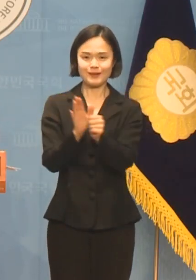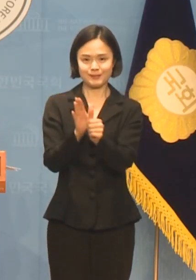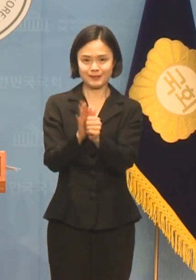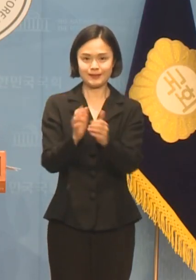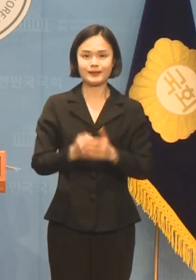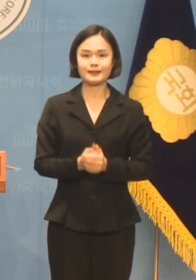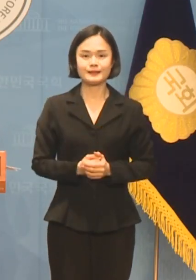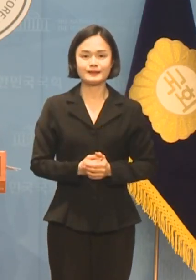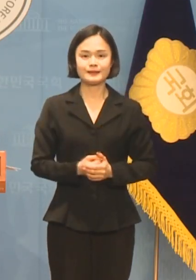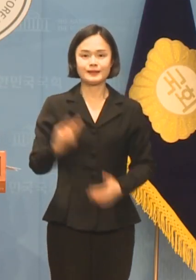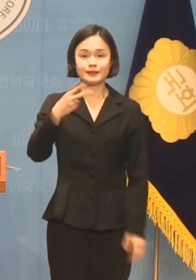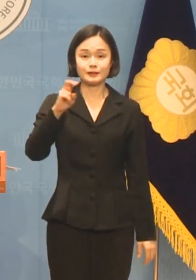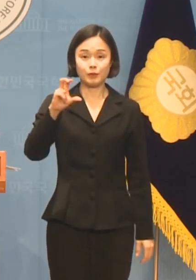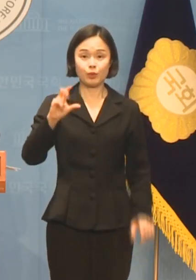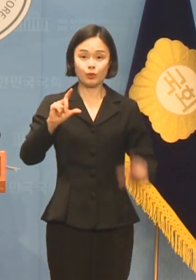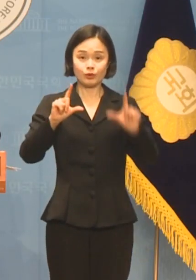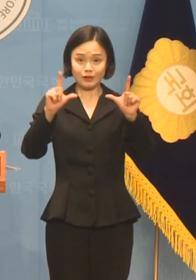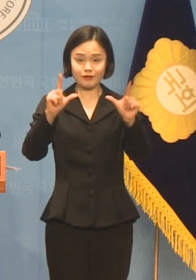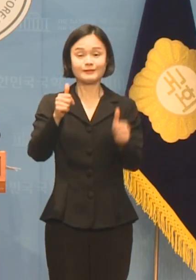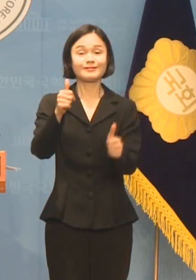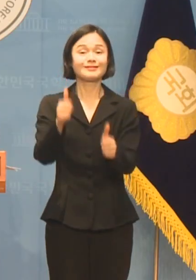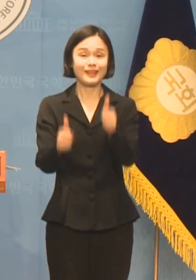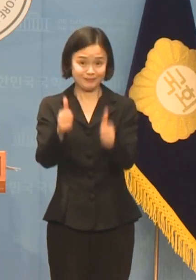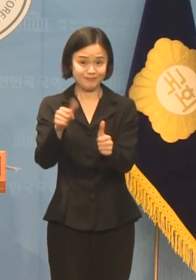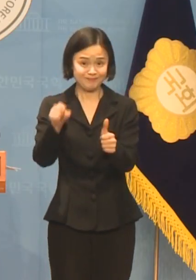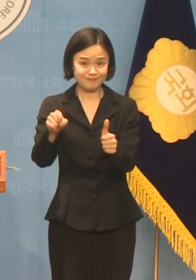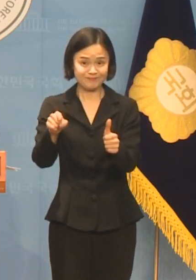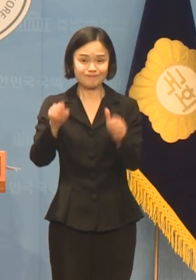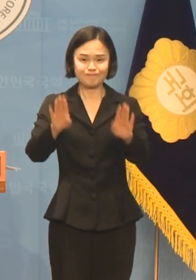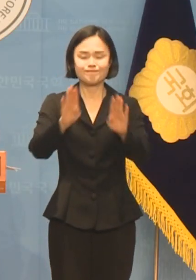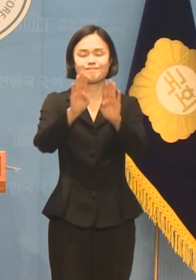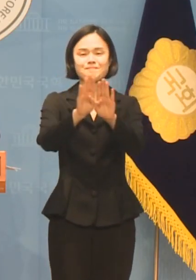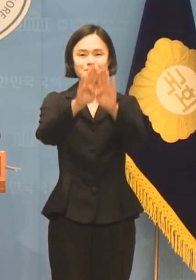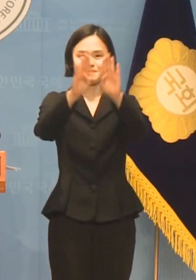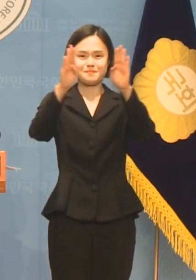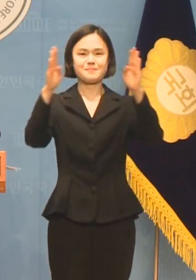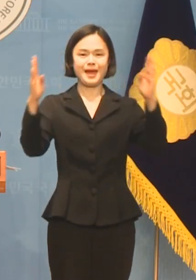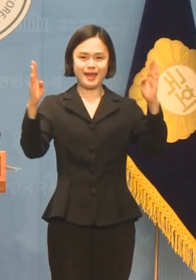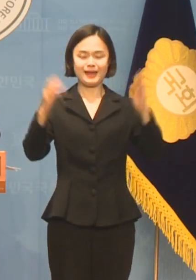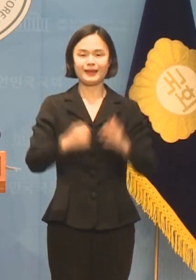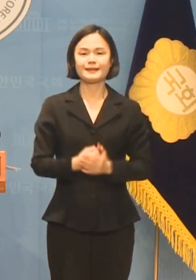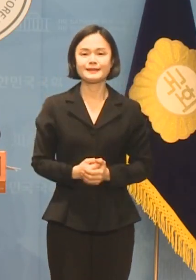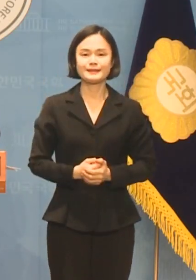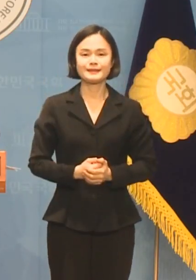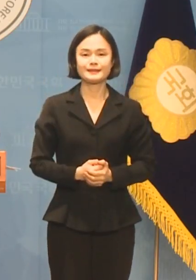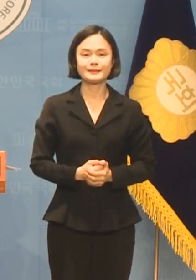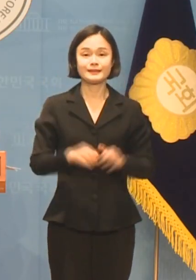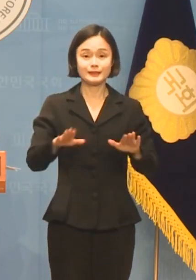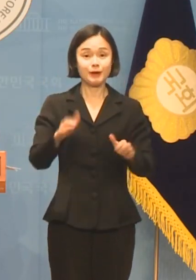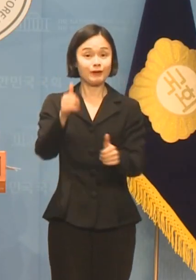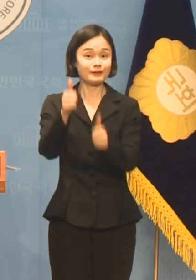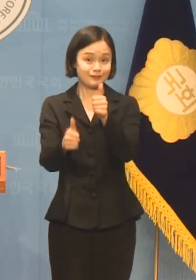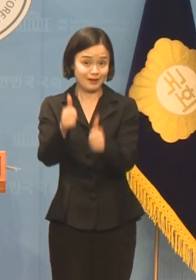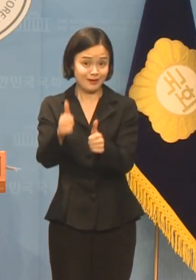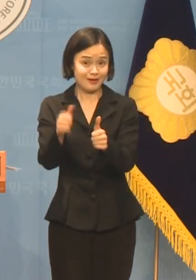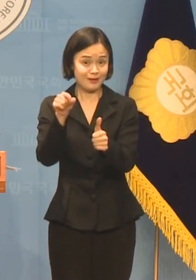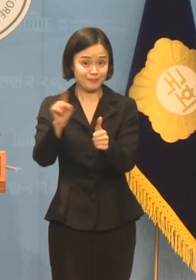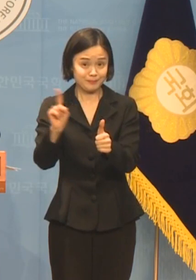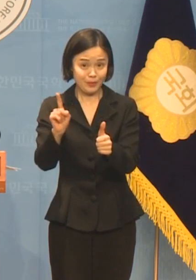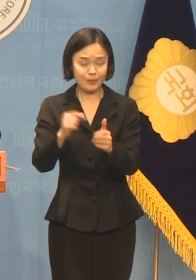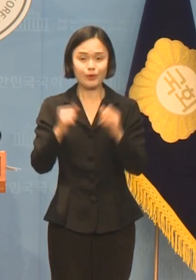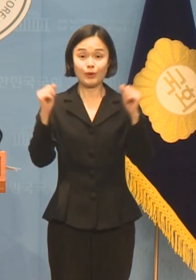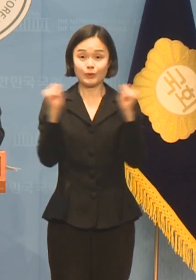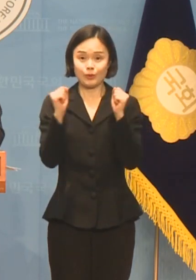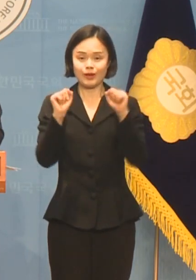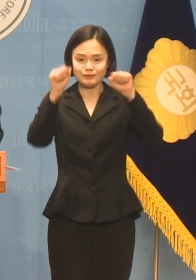동계 아시안게임이 드디어 막을 올렸습니다. 이번 대회는 동계 스포츠와